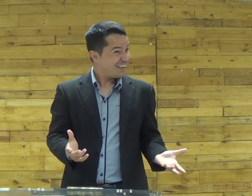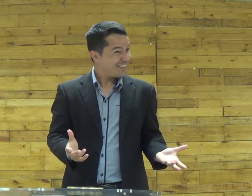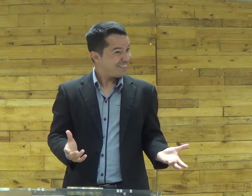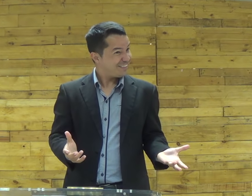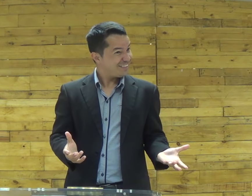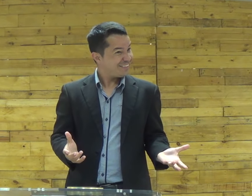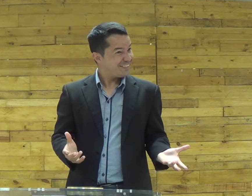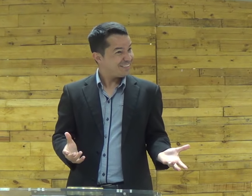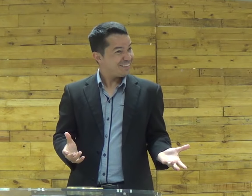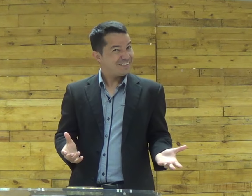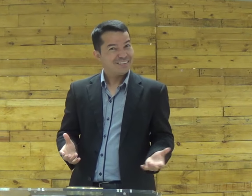Não